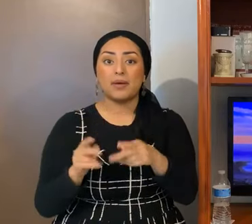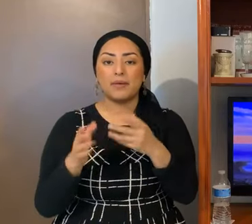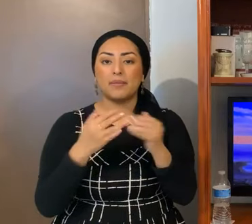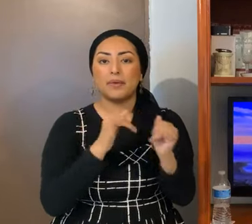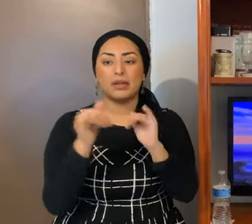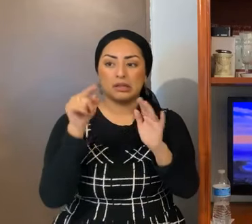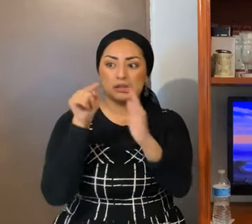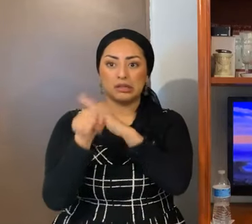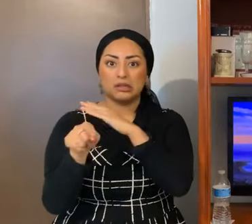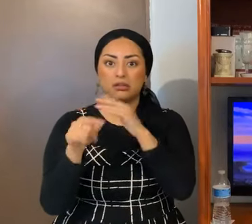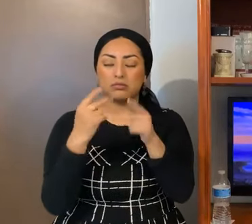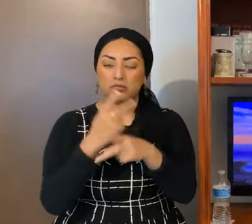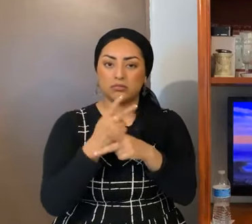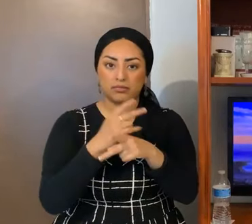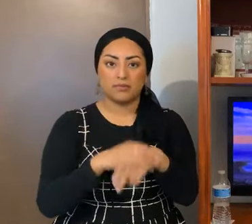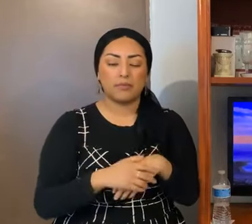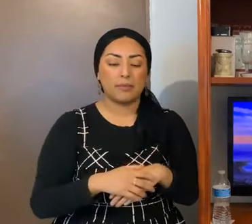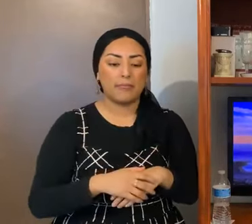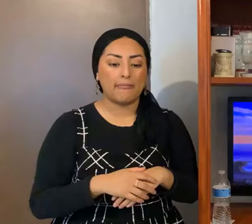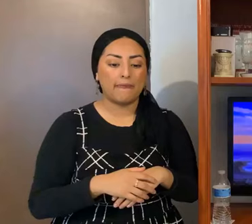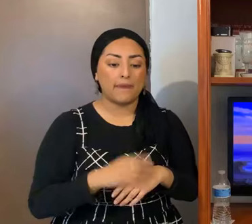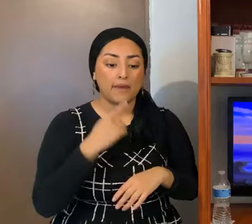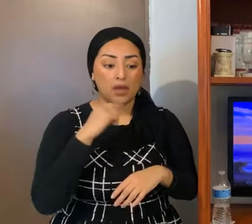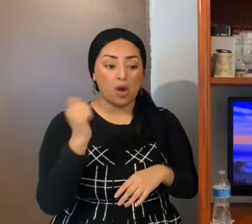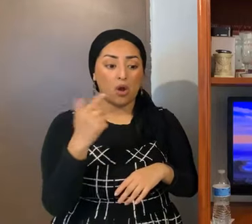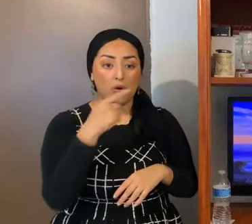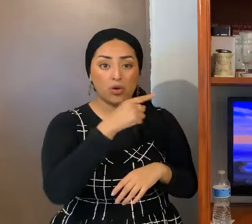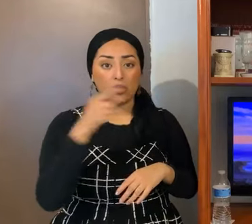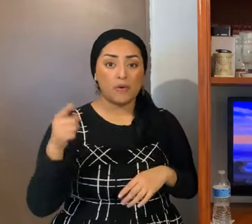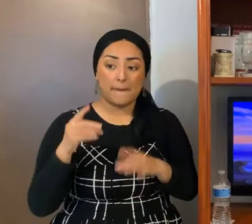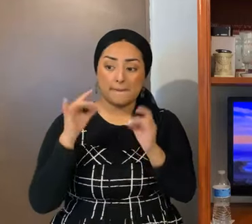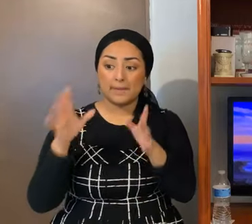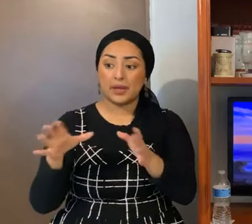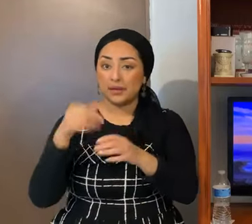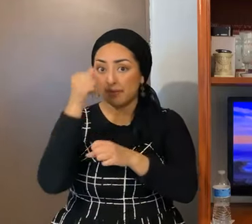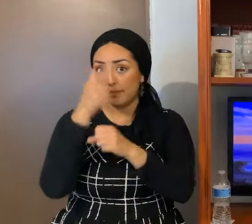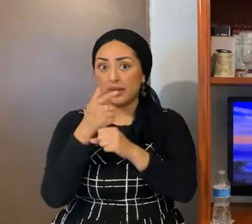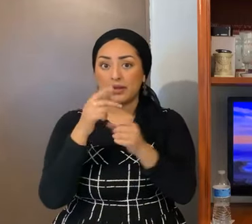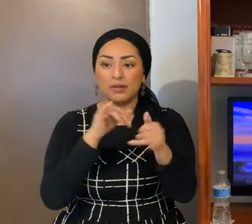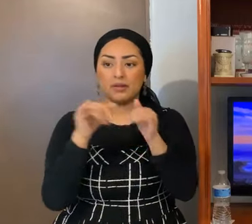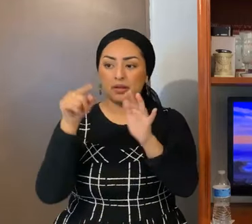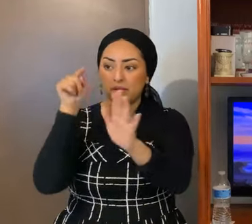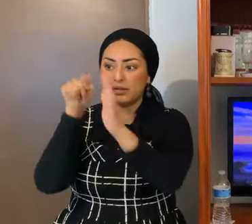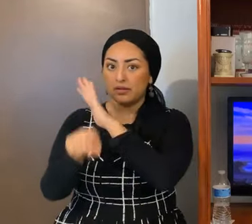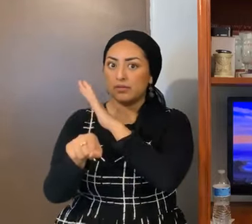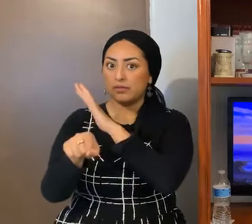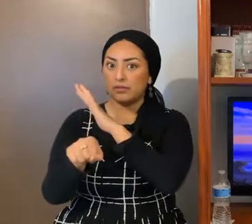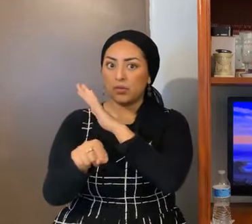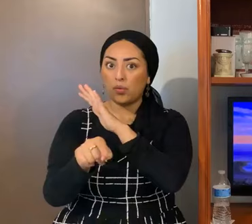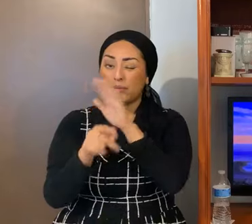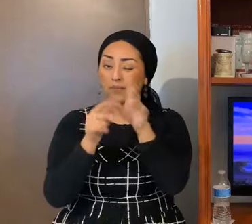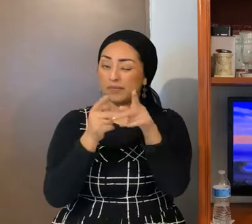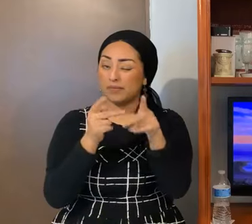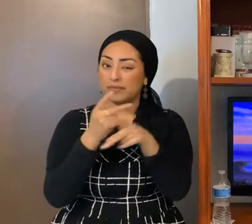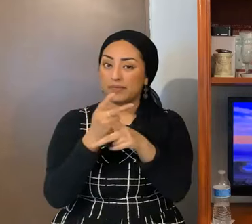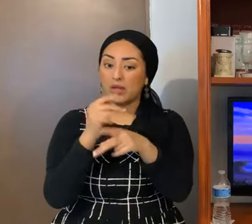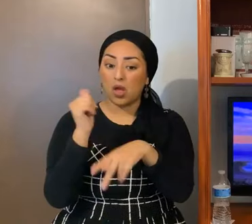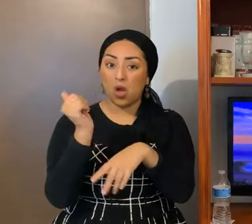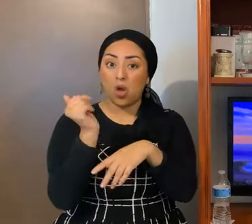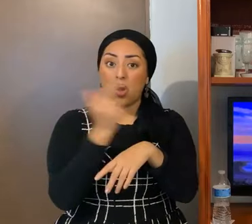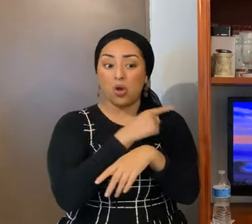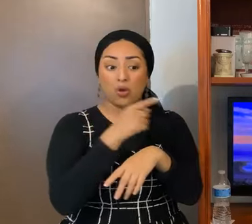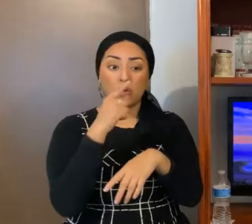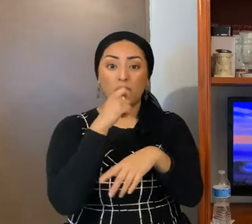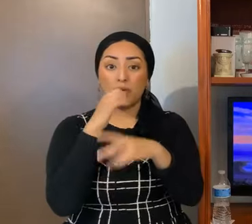se le asesinara. Primera de Juan 3:15. Todo aquel que aborrece a su hermano es homicida. Fíjense cómo lo dice. Todo